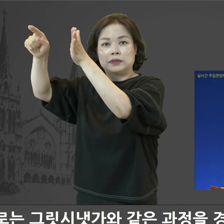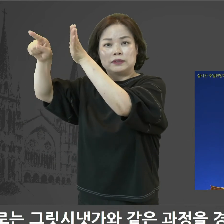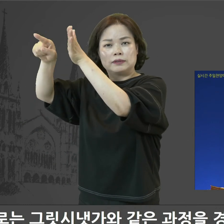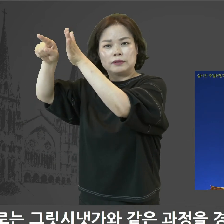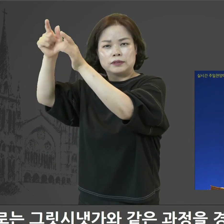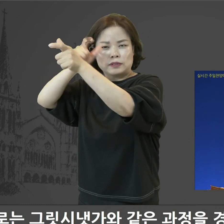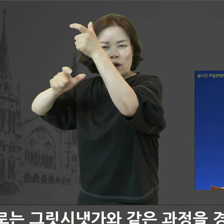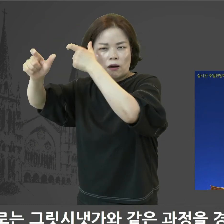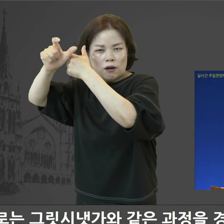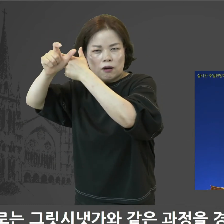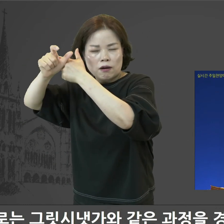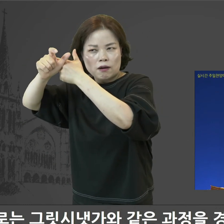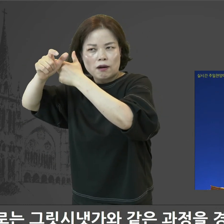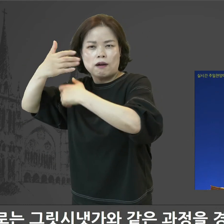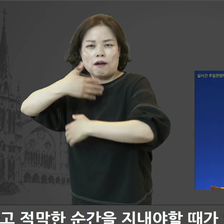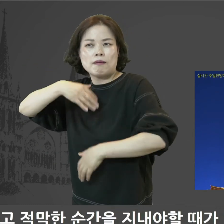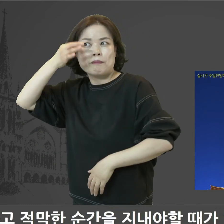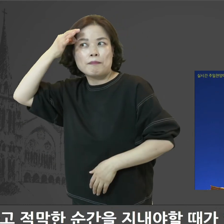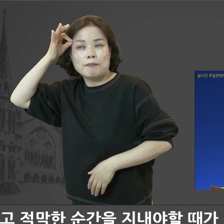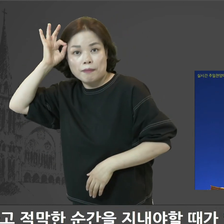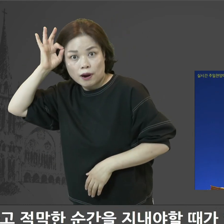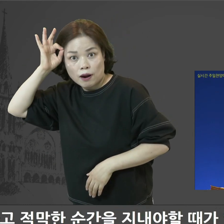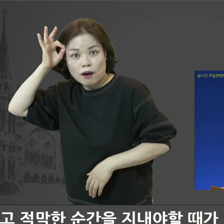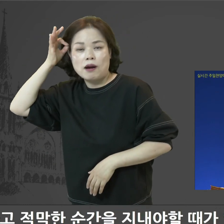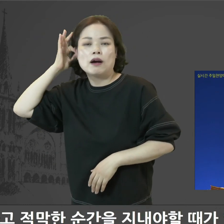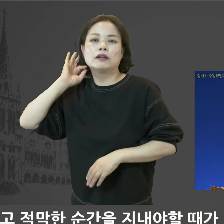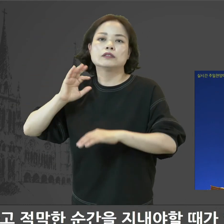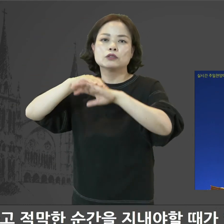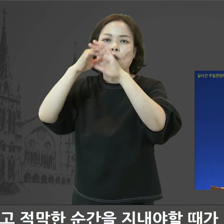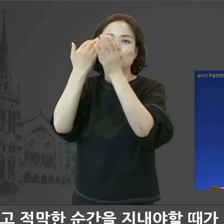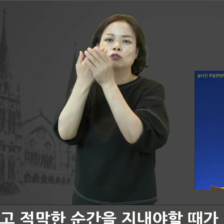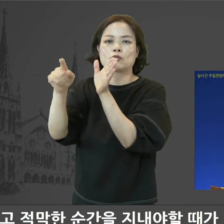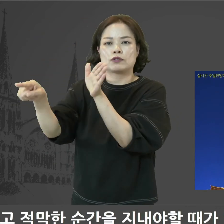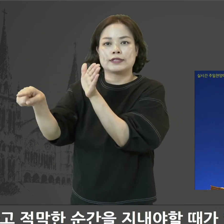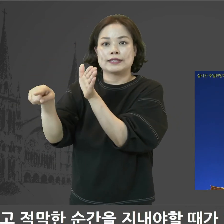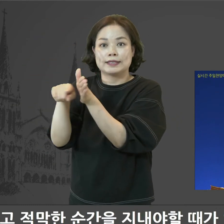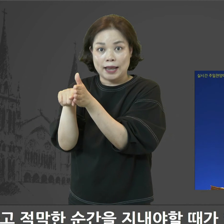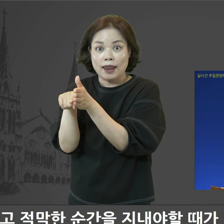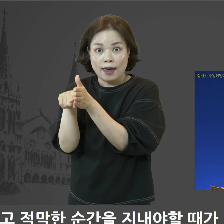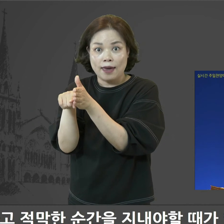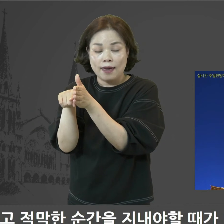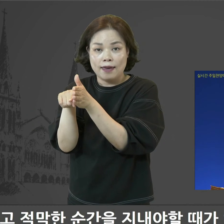더욱더 알아가는 것이죠. 하나님을 전적으로 신뢰하는 것입니다.